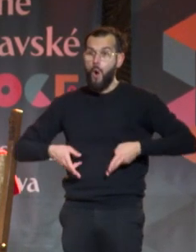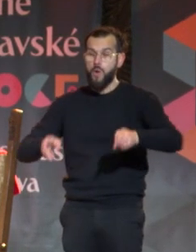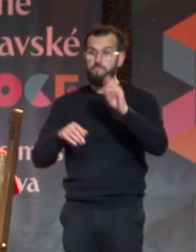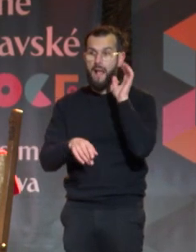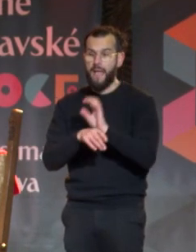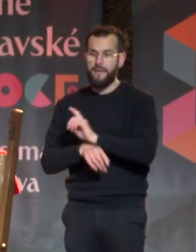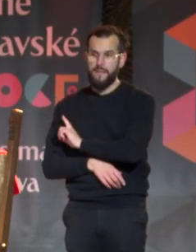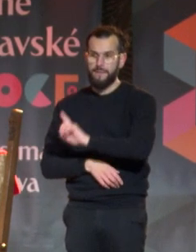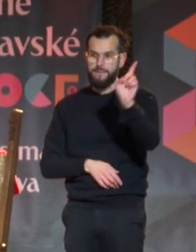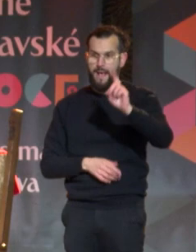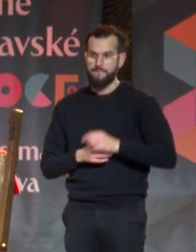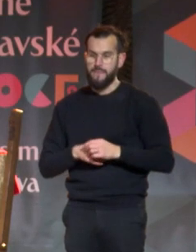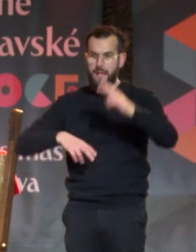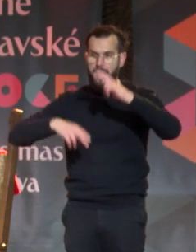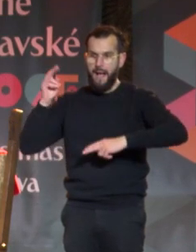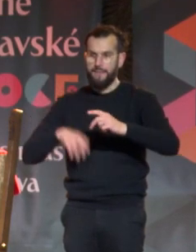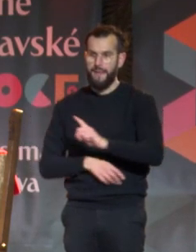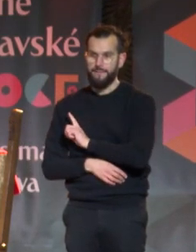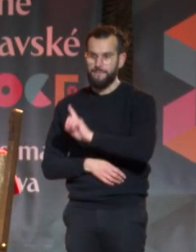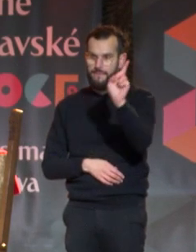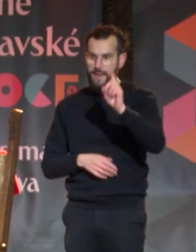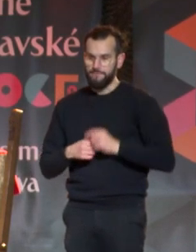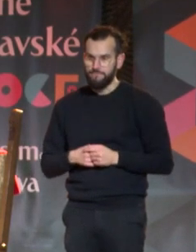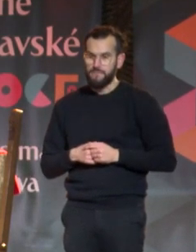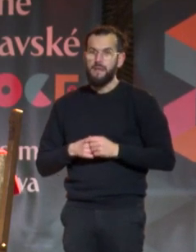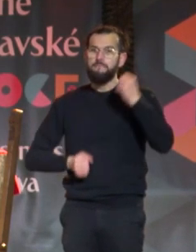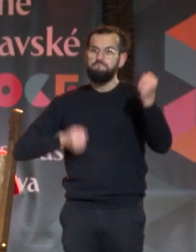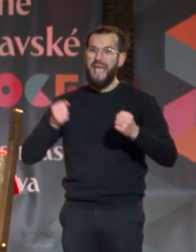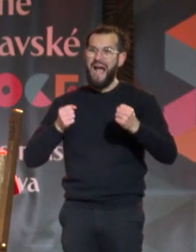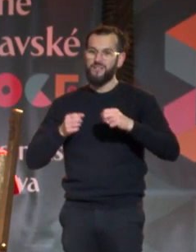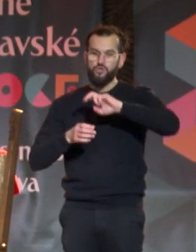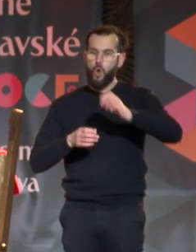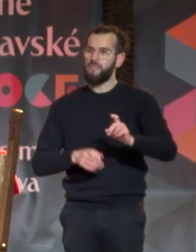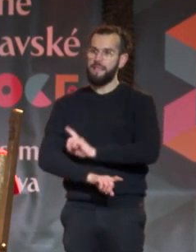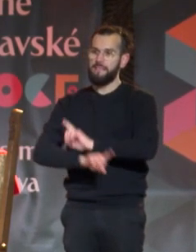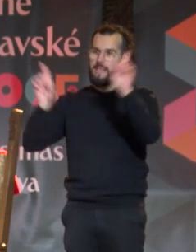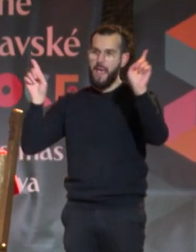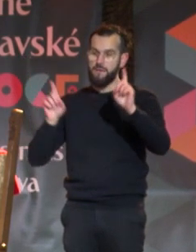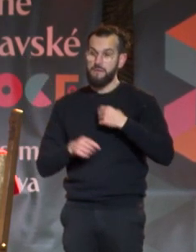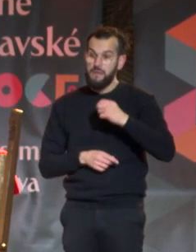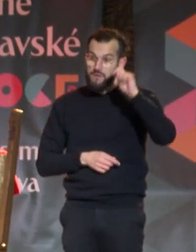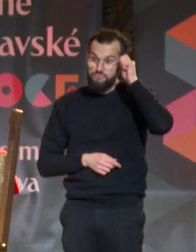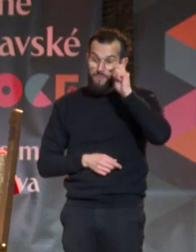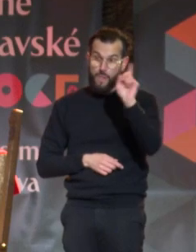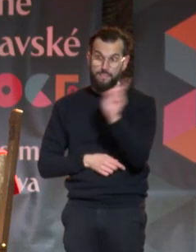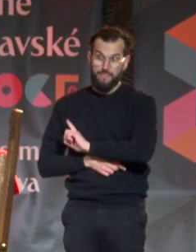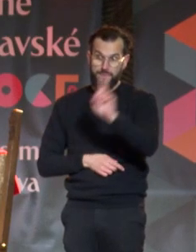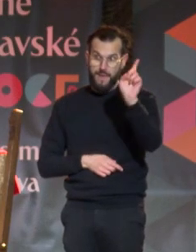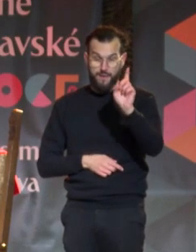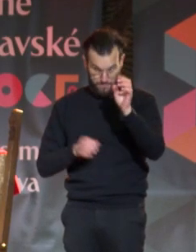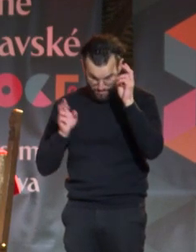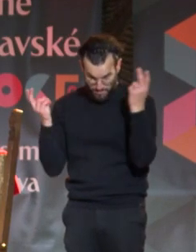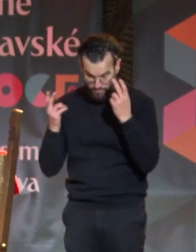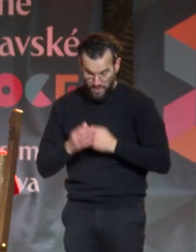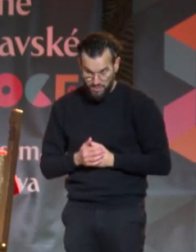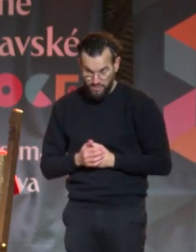nenadávať, nehádať sa a po schodoch nebehať. A žiadne neplechy, rozumiete? A tak